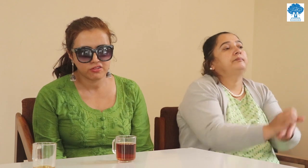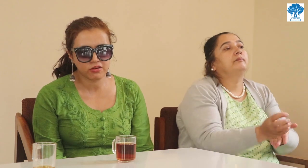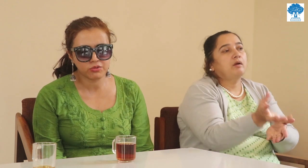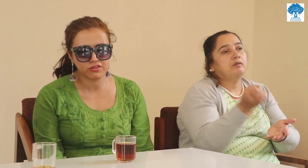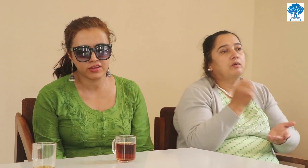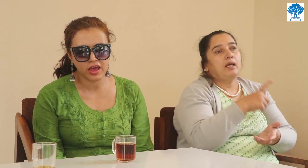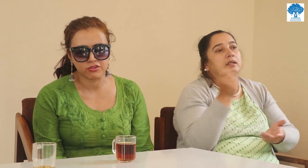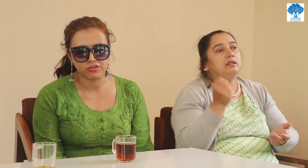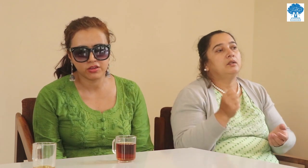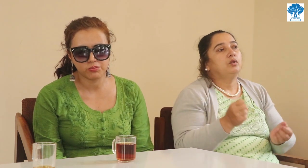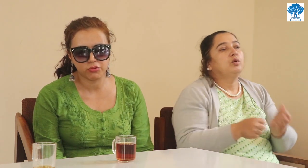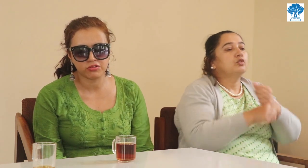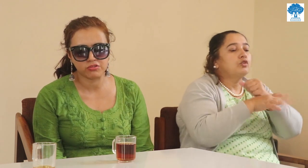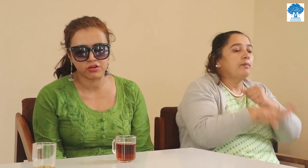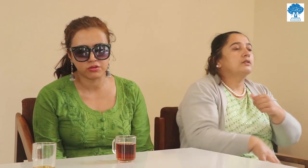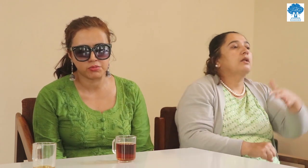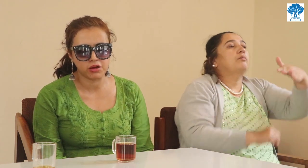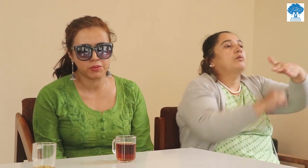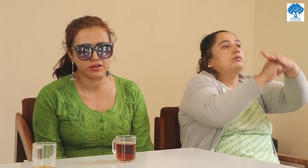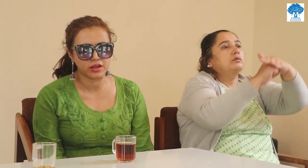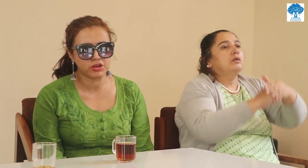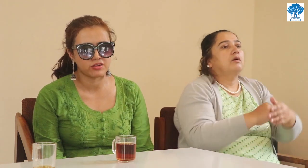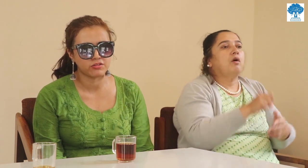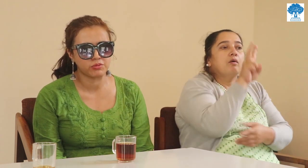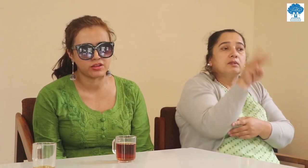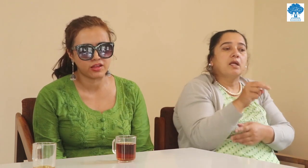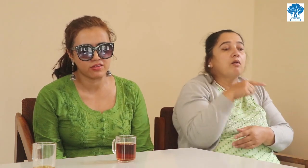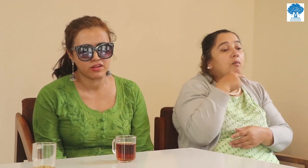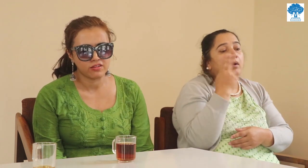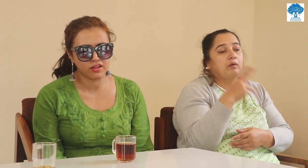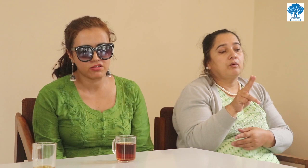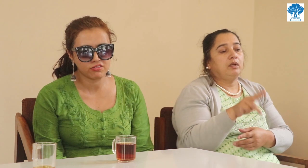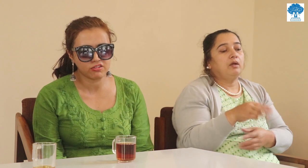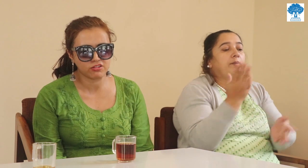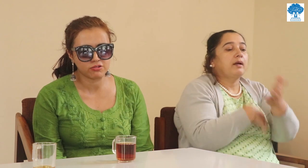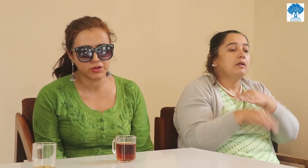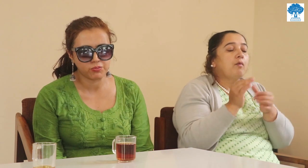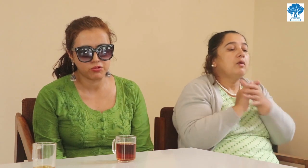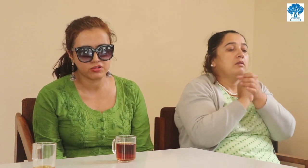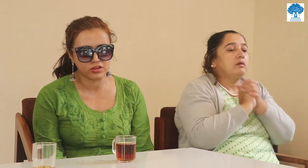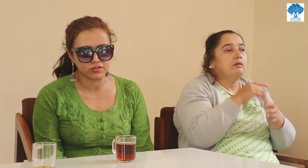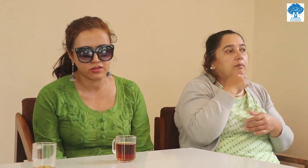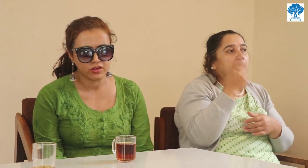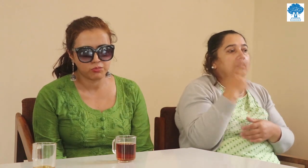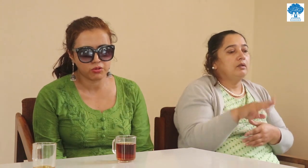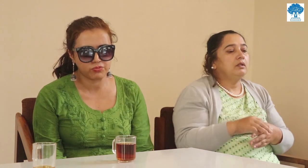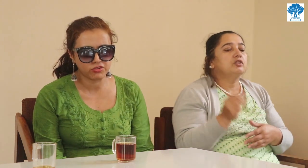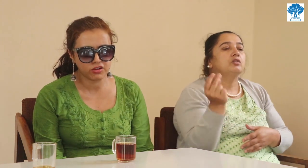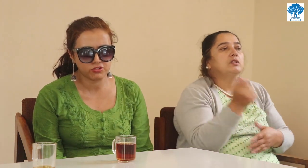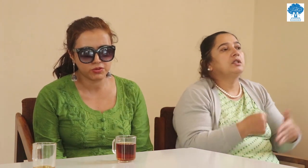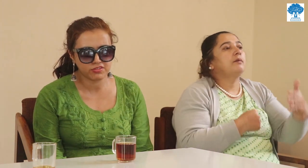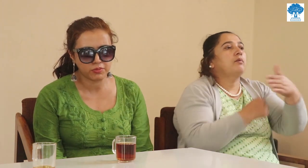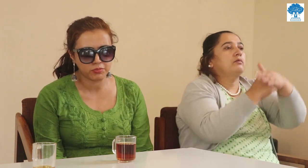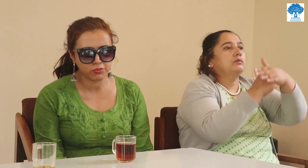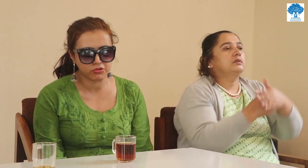चाहिँ त्यो संरचनाहरू चाहिँ पहुँचयुक्त अथवा अपाङ्गता मैत्री नभइदिँदा चाहिँ साँच्चीकै सहज रूपले पहुँच लिन चाहिँ